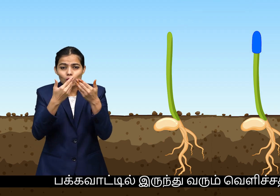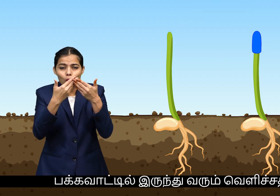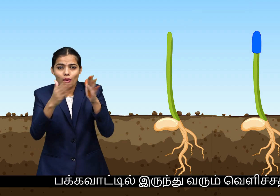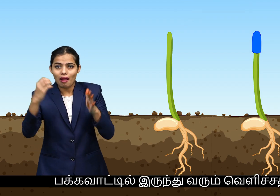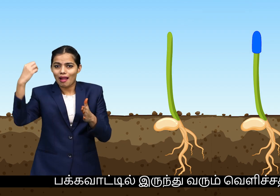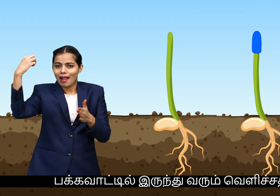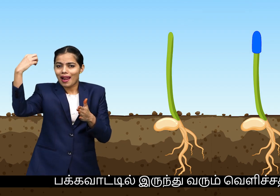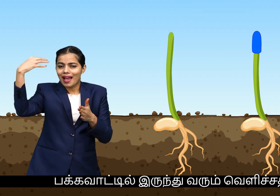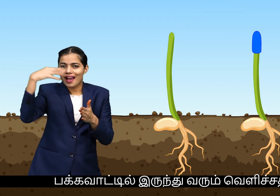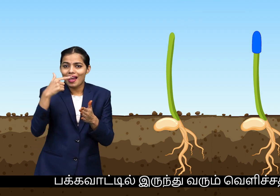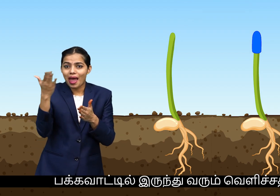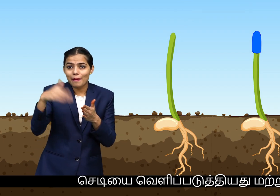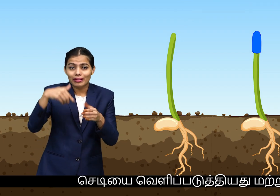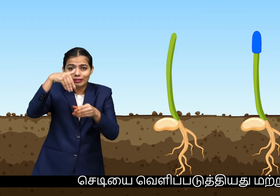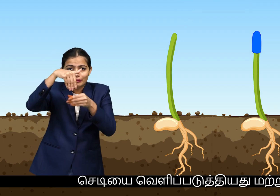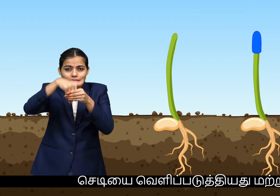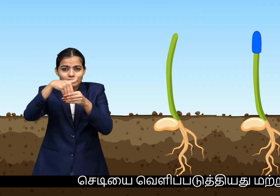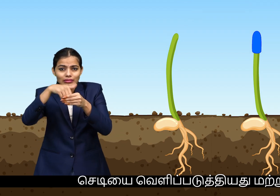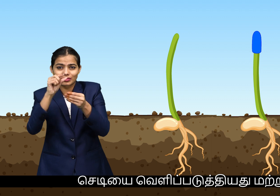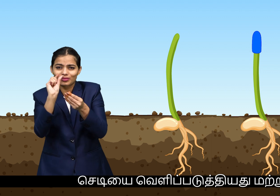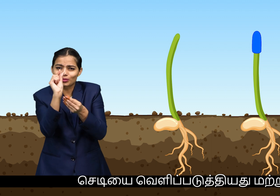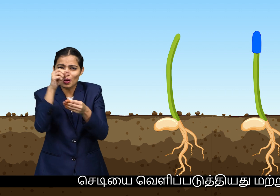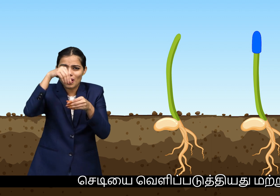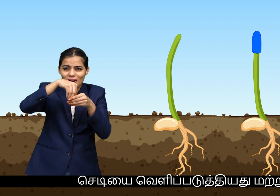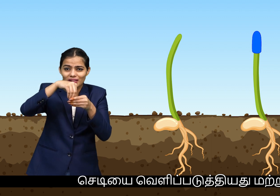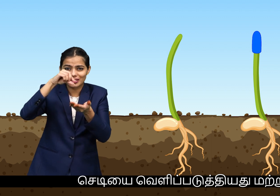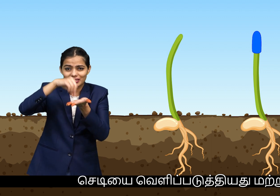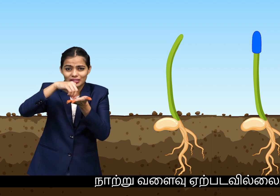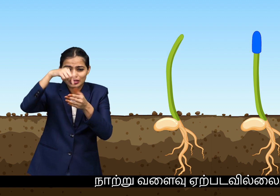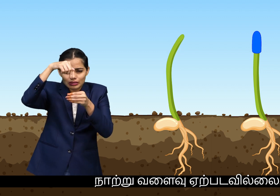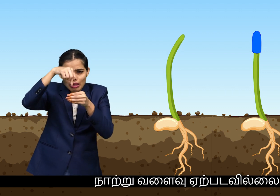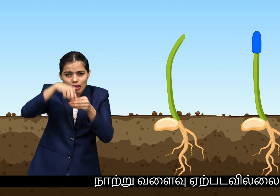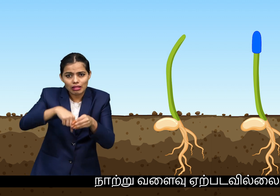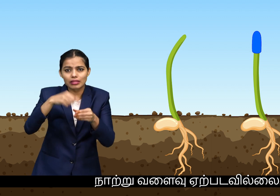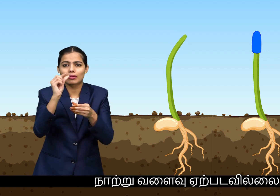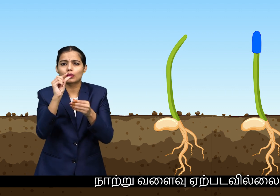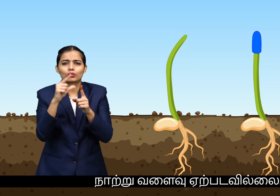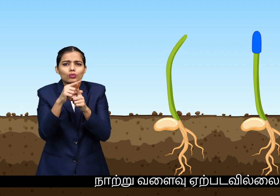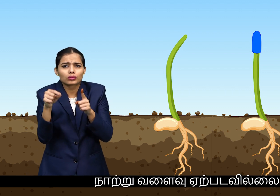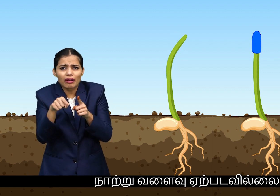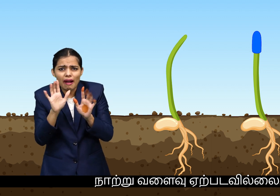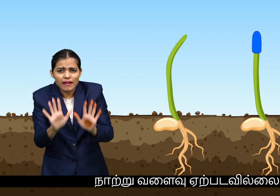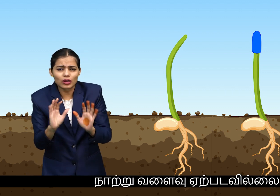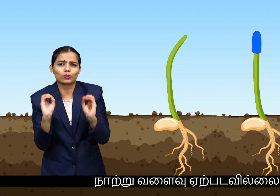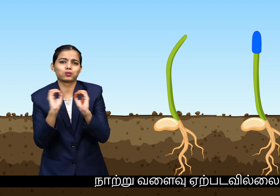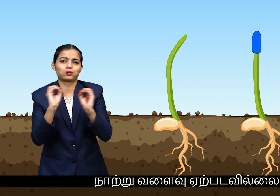பக்கவாட்டில் இருந்து வரும் வெளிச்சத்திற்கு செடியை வெளிப்படுத்தியது மற்றும் நாற்று வளைவு